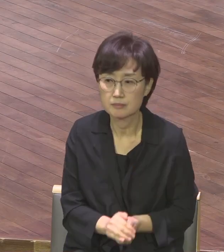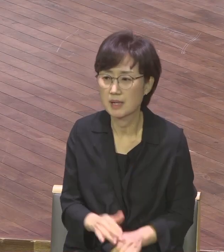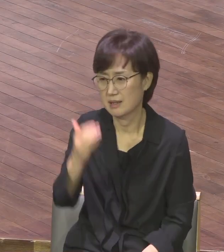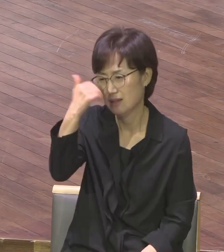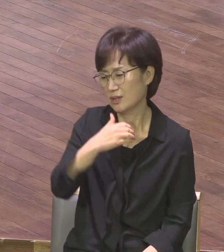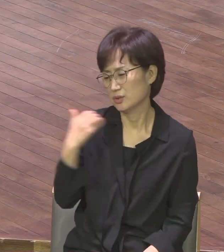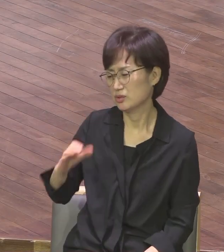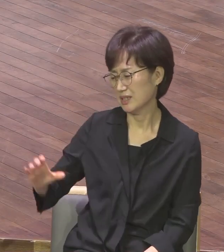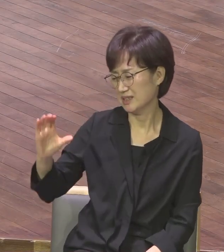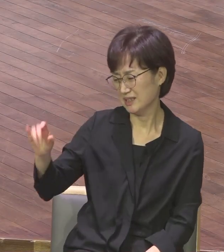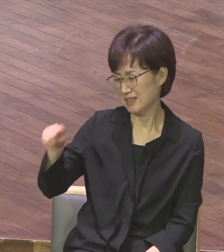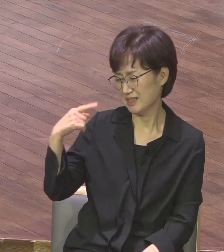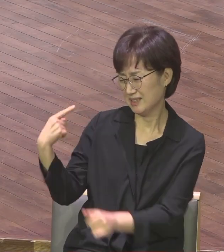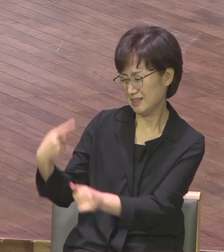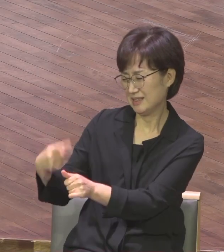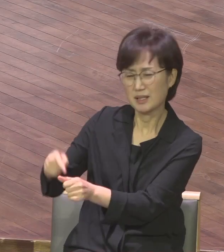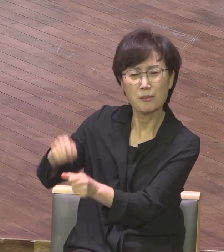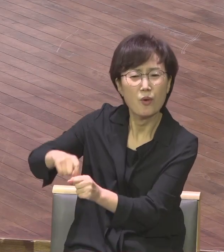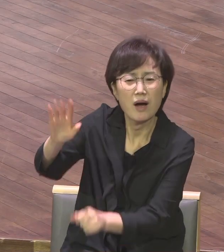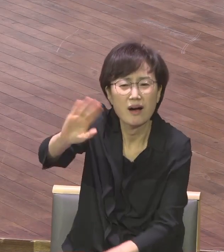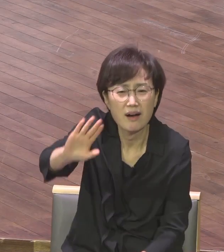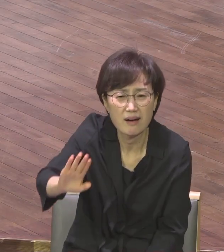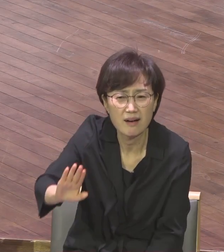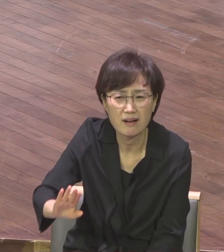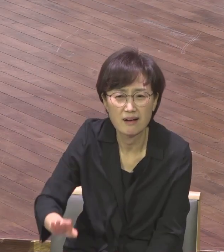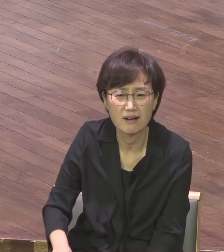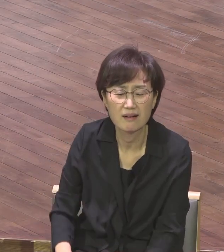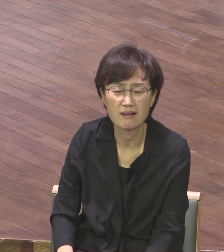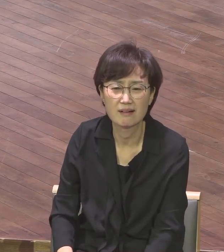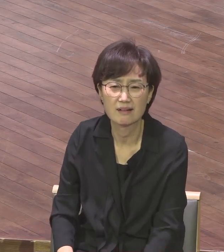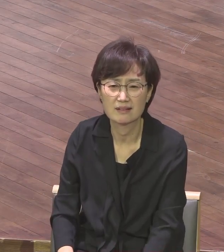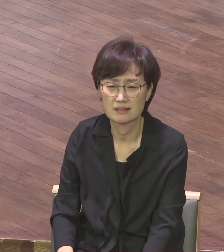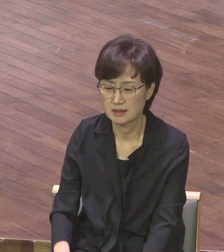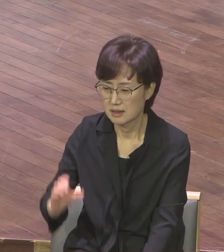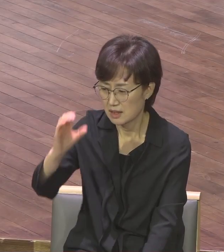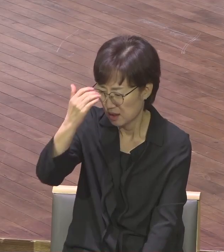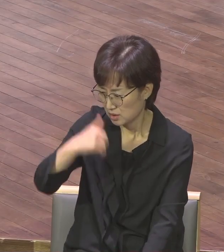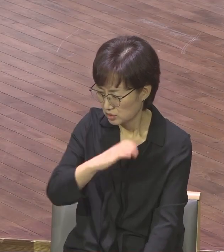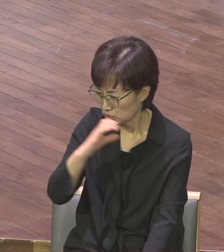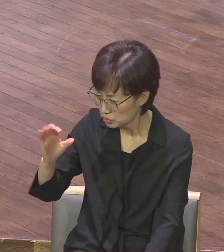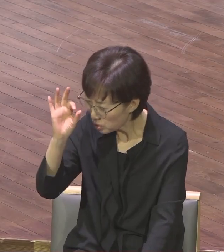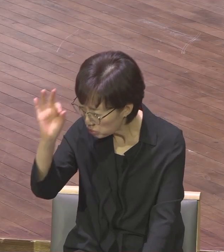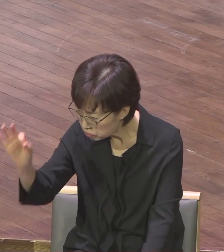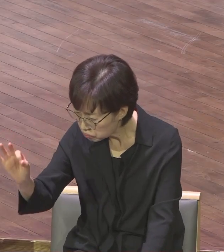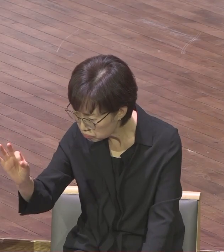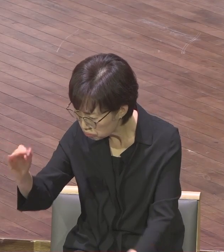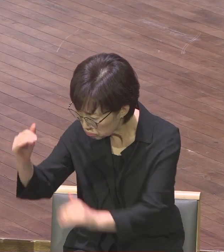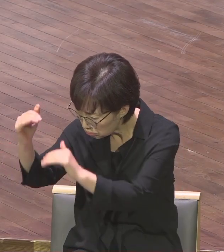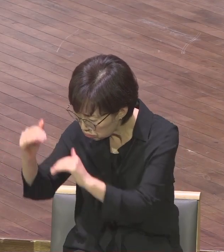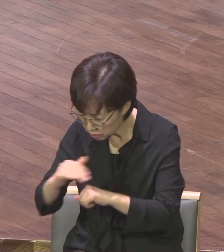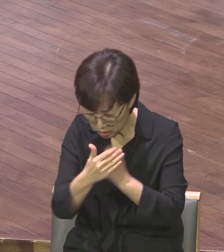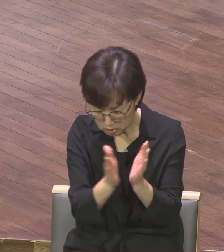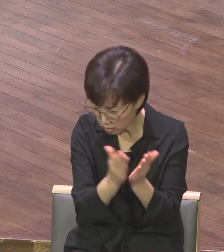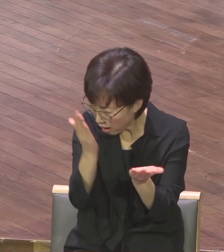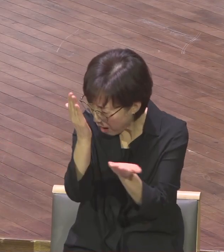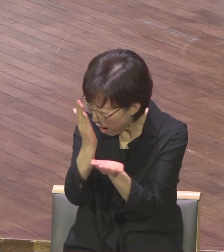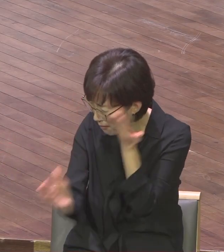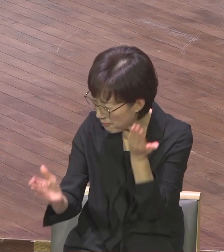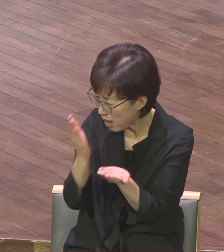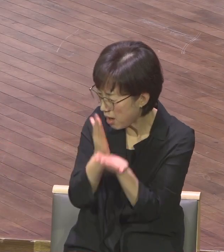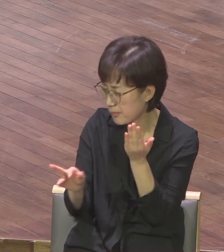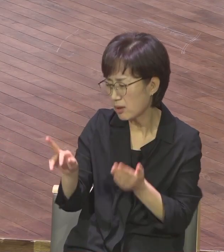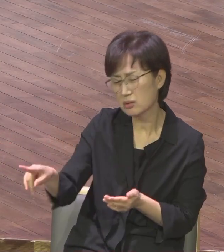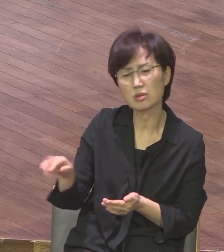천주교를 그렇게 비난하는 것이 아니에요. 정말 잘못된 비성경적 교리를 가지고